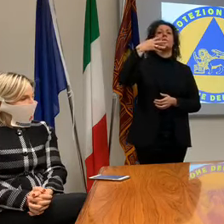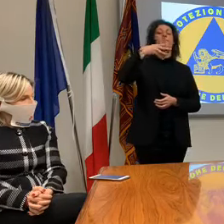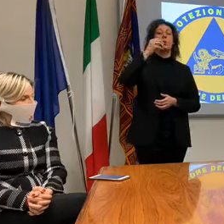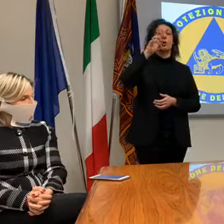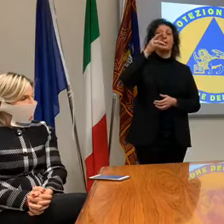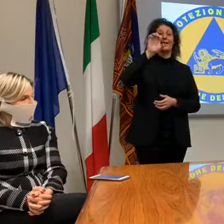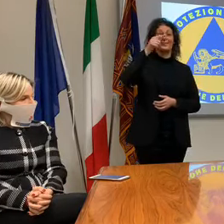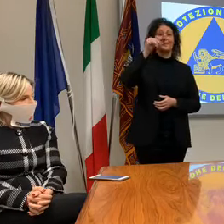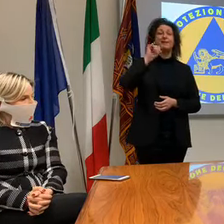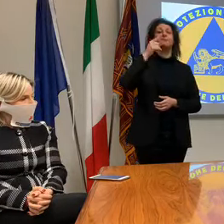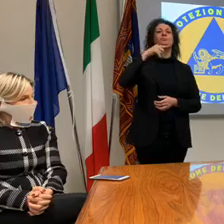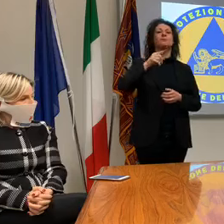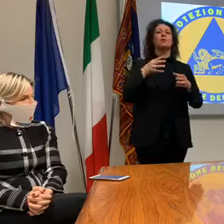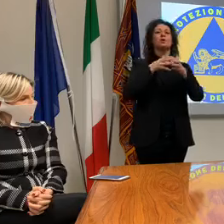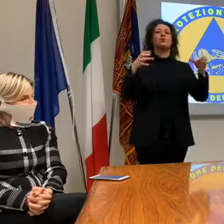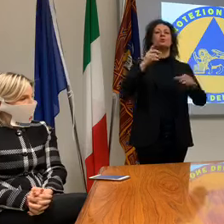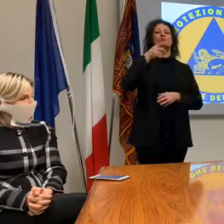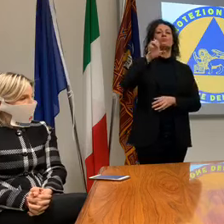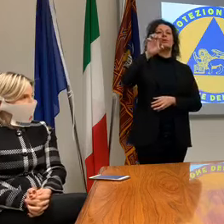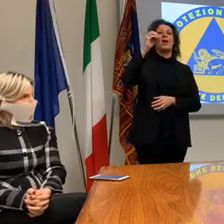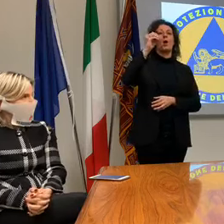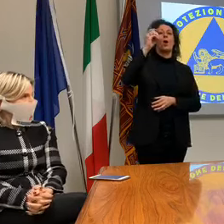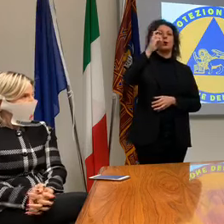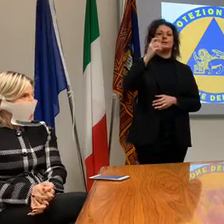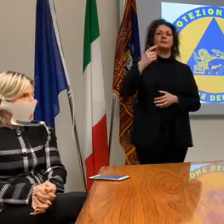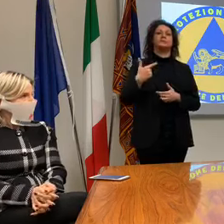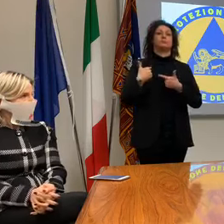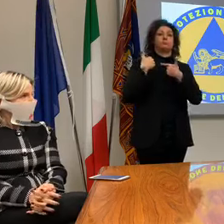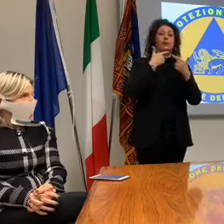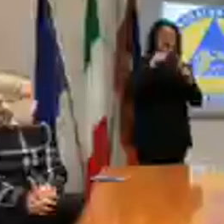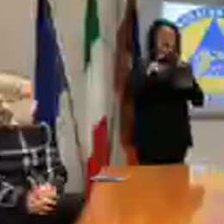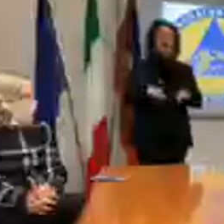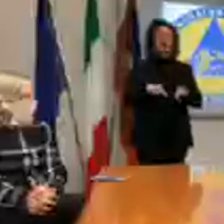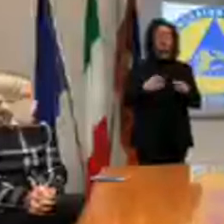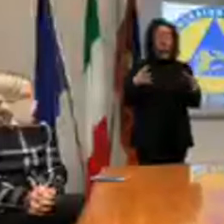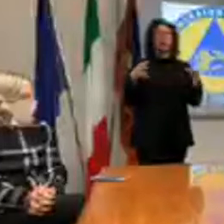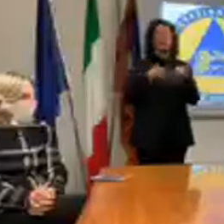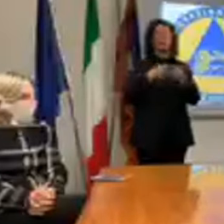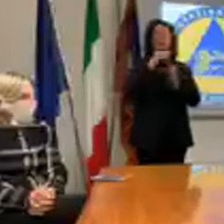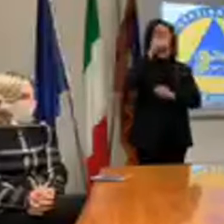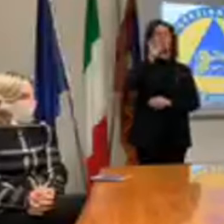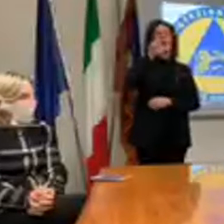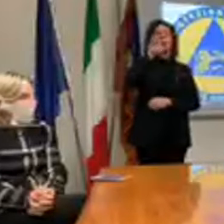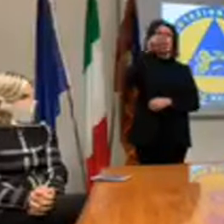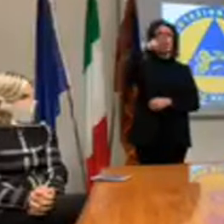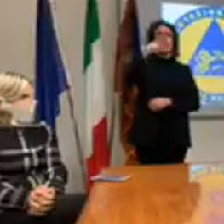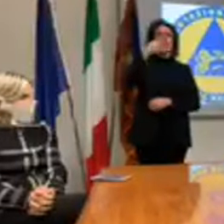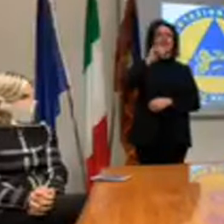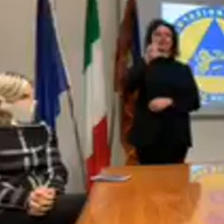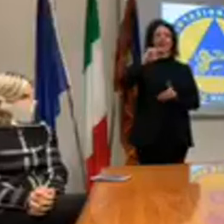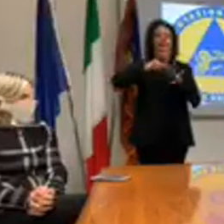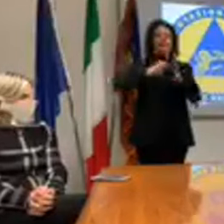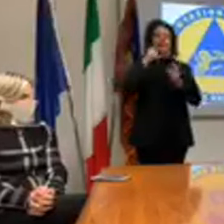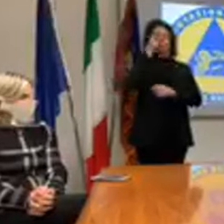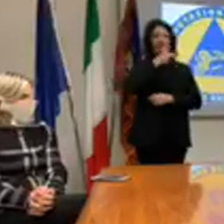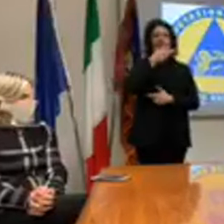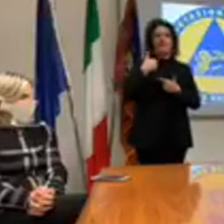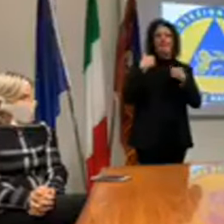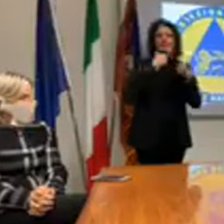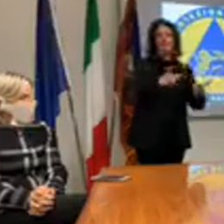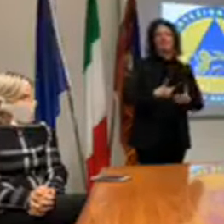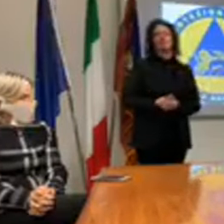un altro 1 milione di euro, e adesso il gruppo De Longhi con questi 3 milioni di euro. Ma posso garantirvi che ce ne sono altri in arrivo che già mi